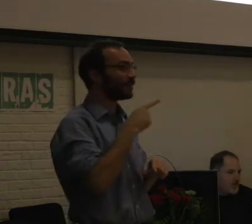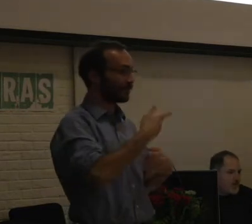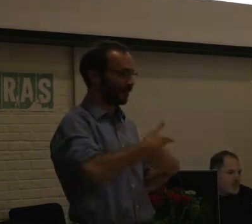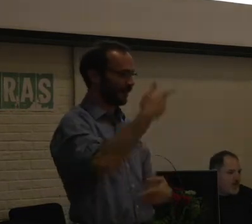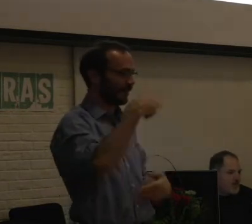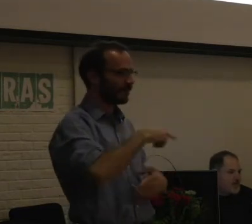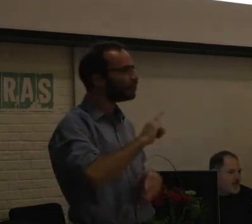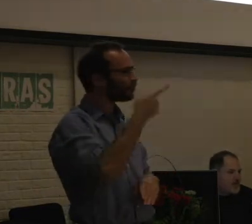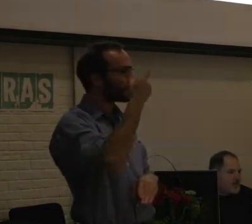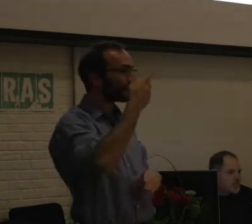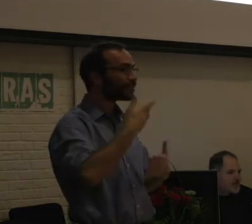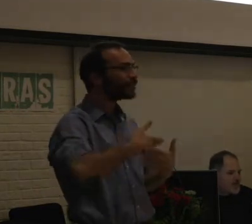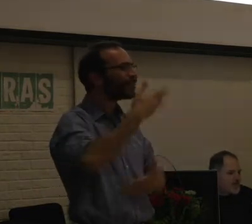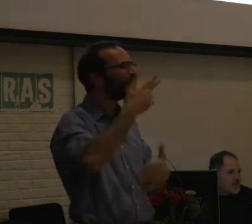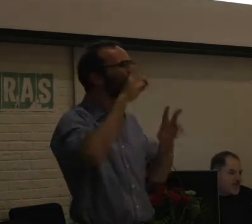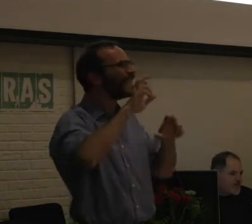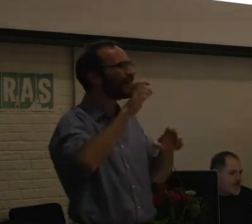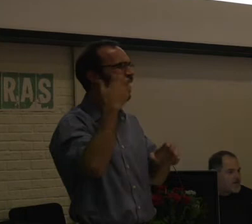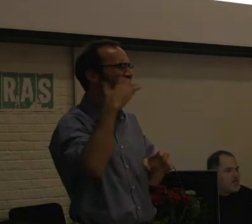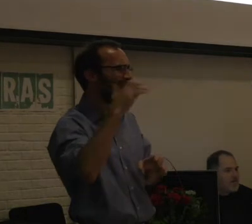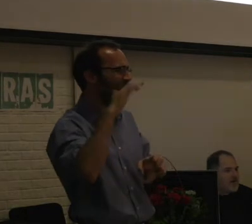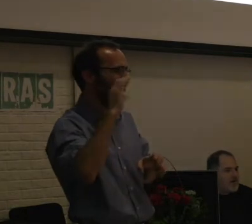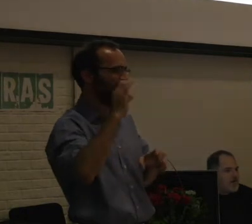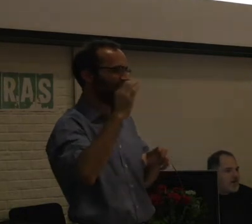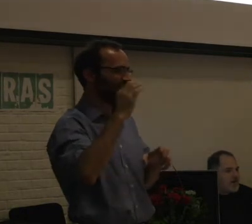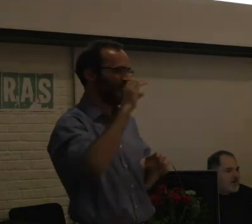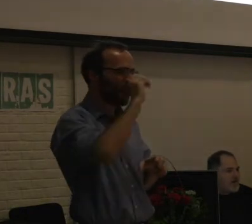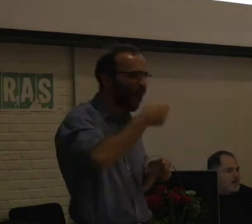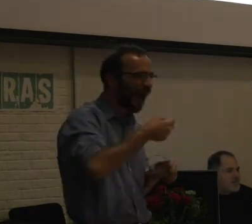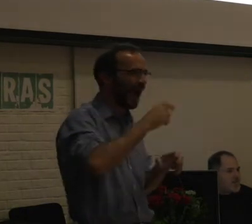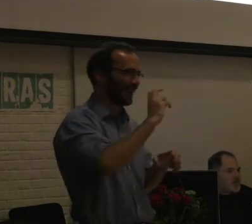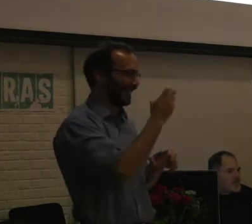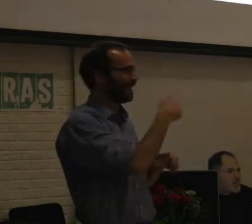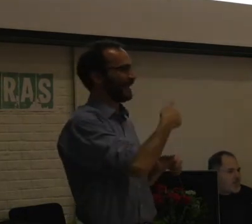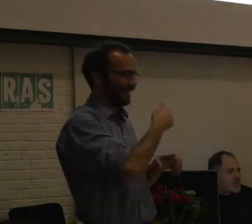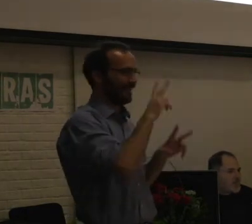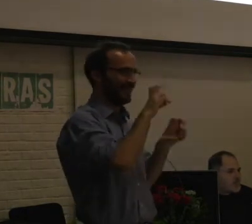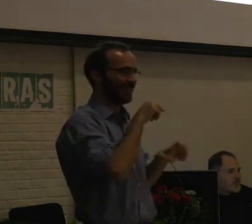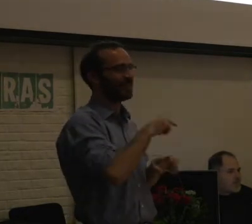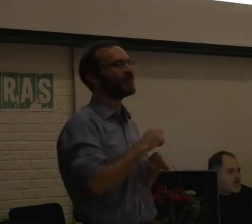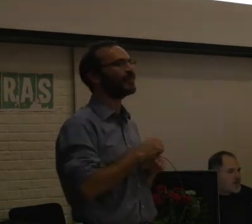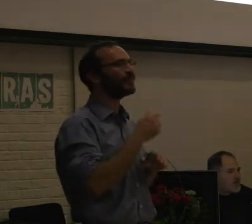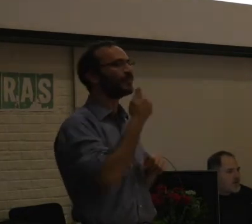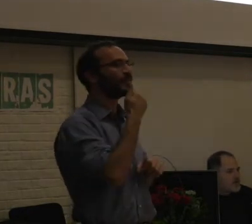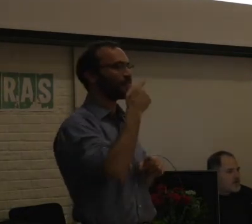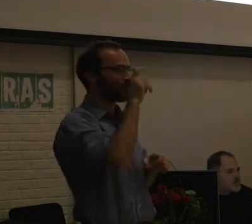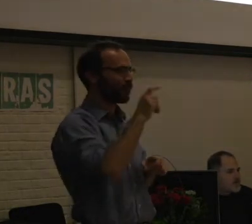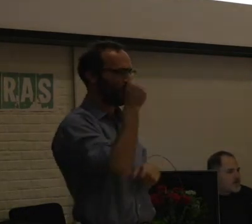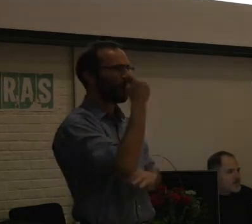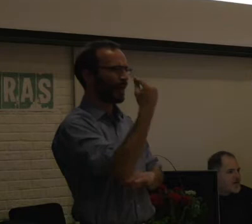en Madrid dedicada a estos temas en España, y personajes como Mario Rosso de Luna